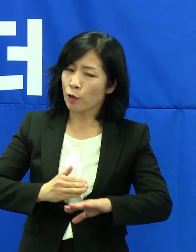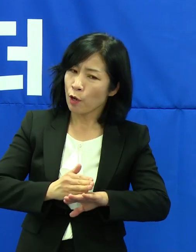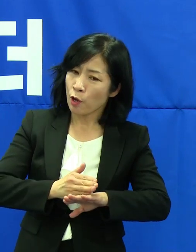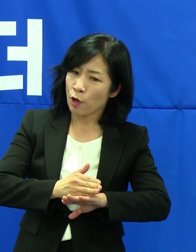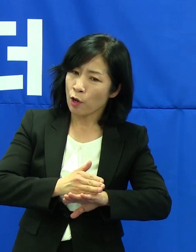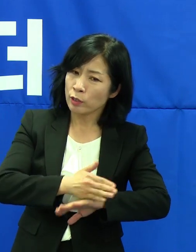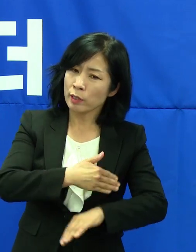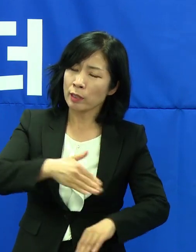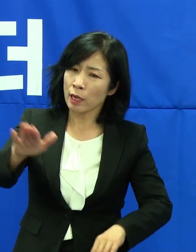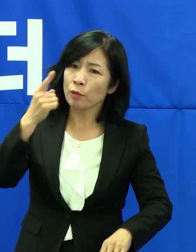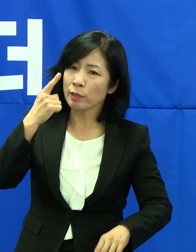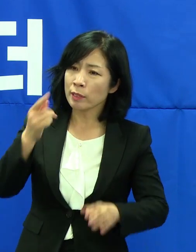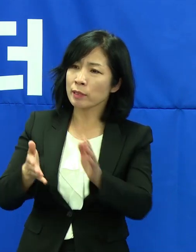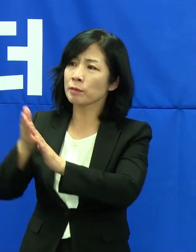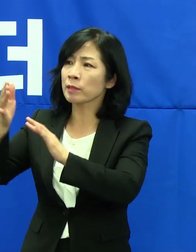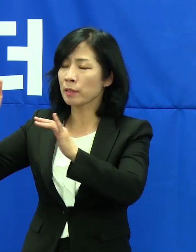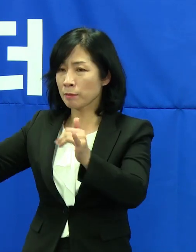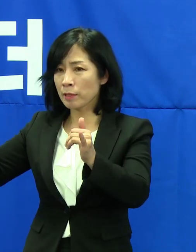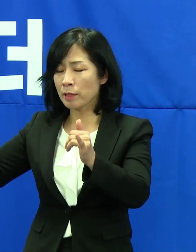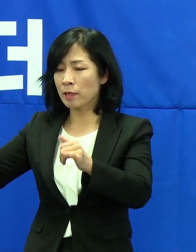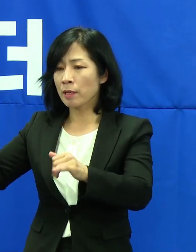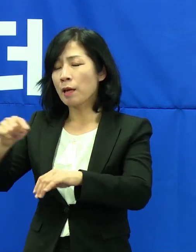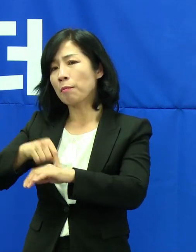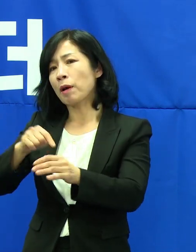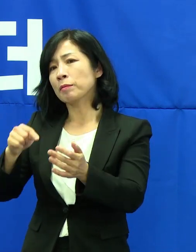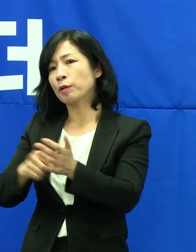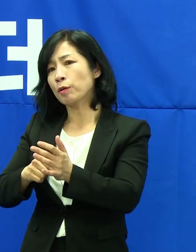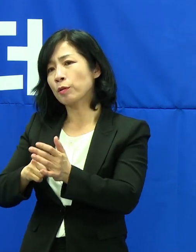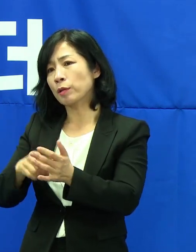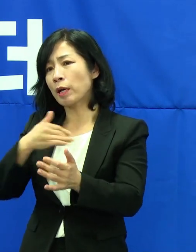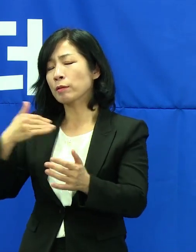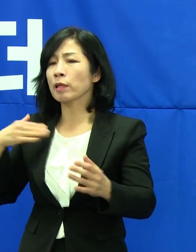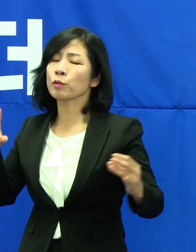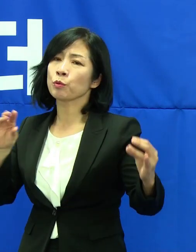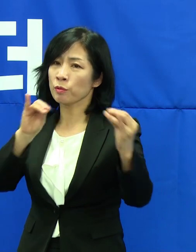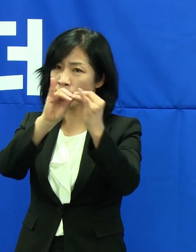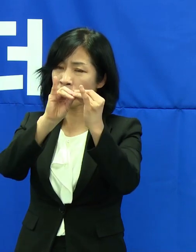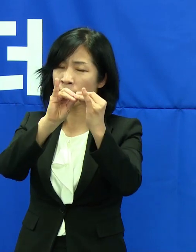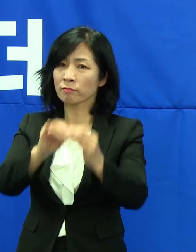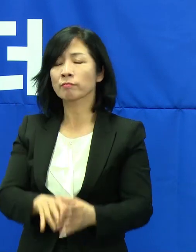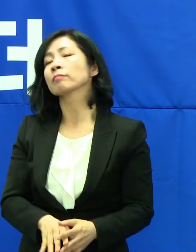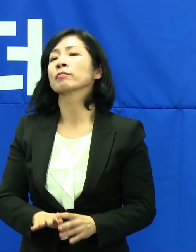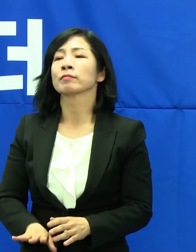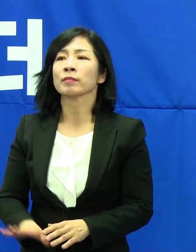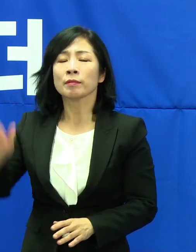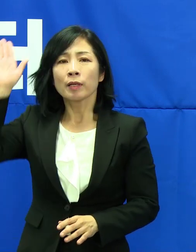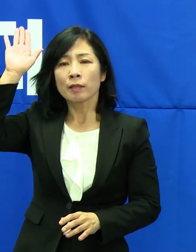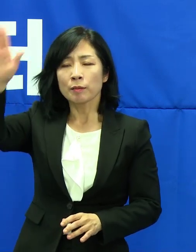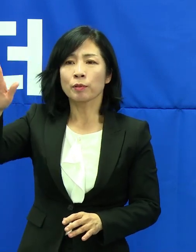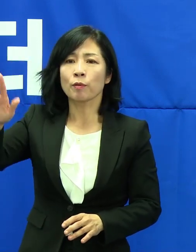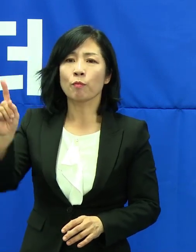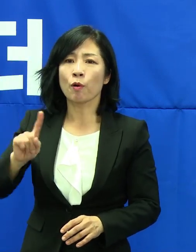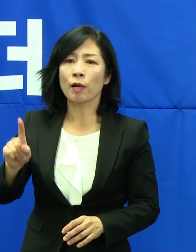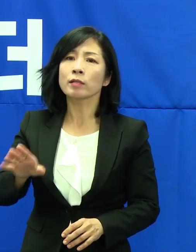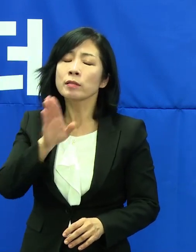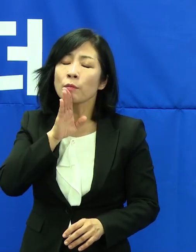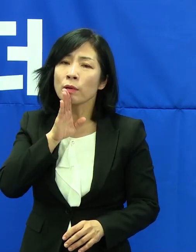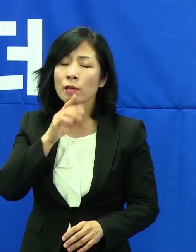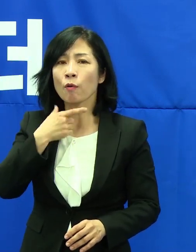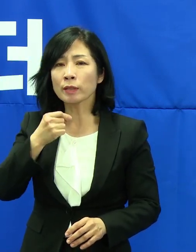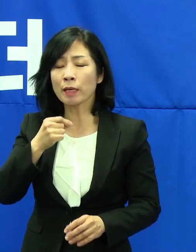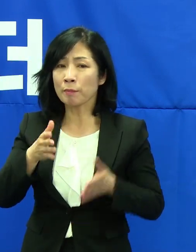여러분들이 그러한 점에 대해서도 또 여유를 갖고 동의해 주시고, 앞으로는, 예, 제가 정말 궁극적으로 가고자 하는 그